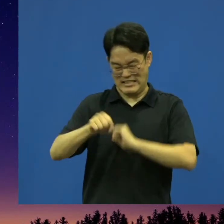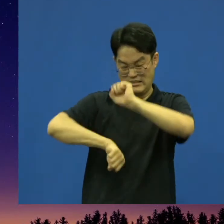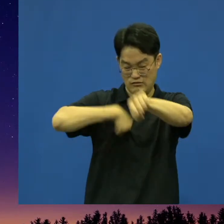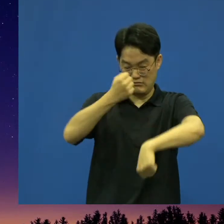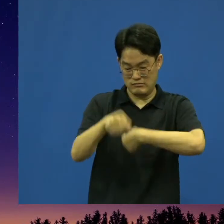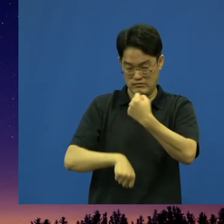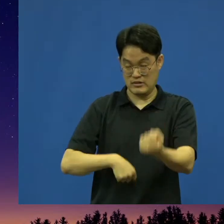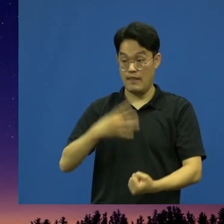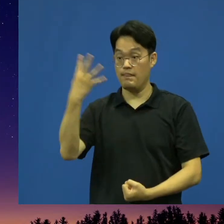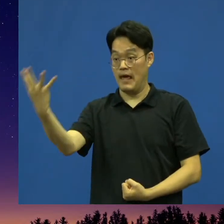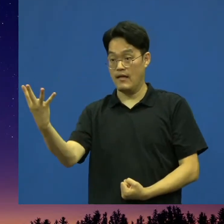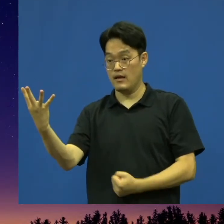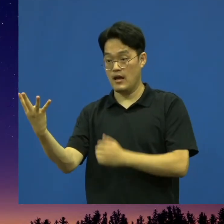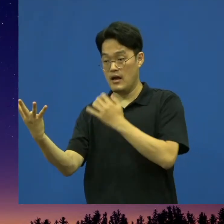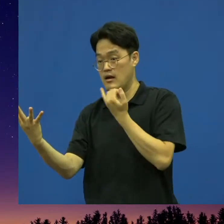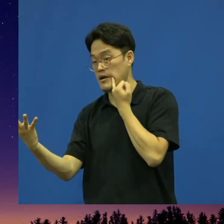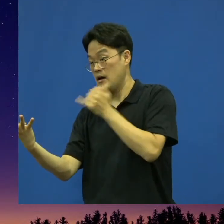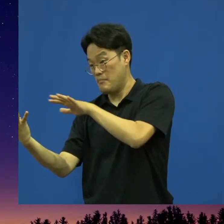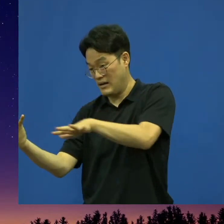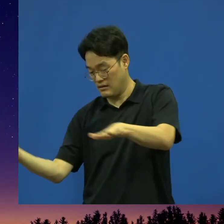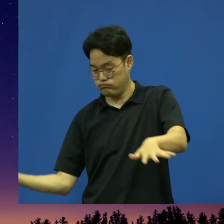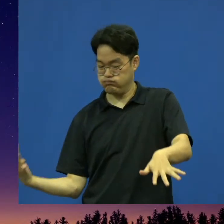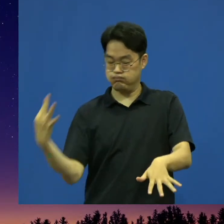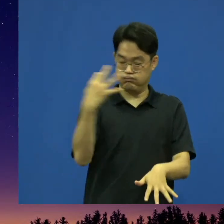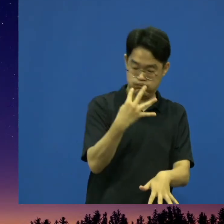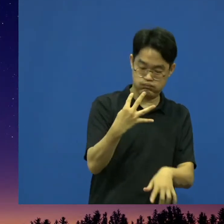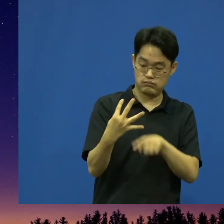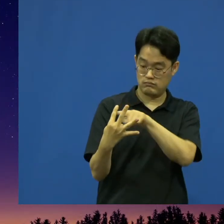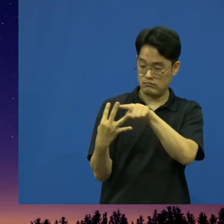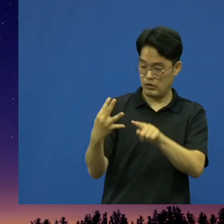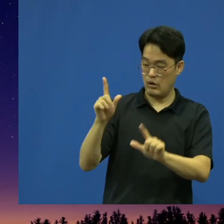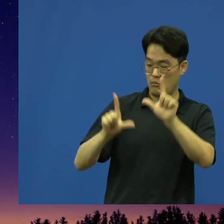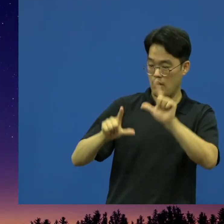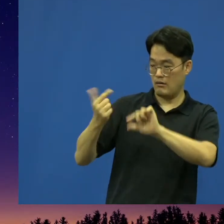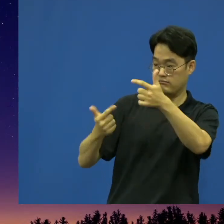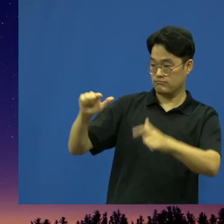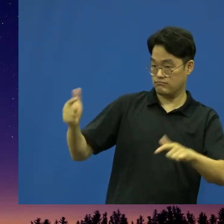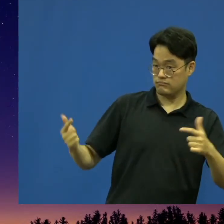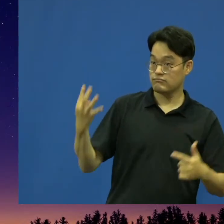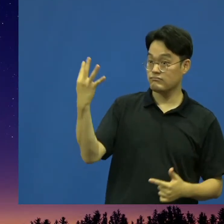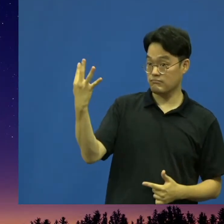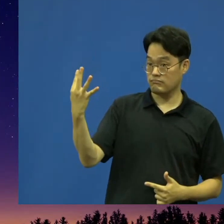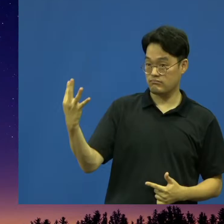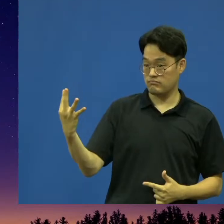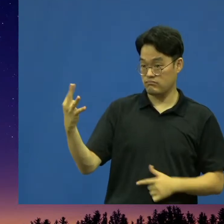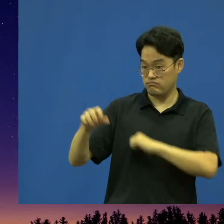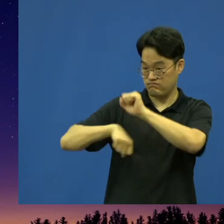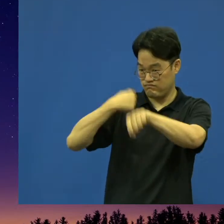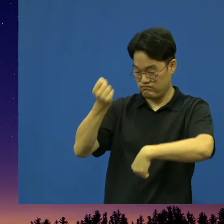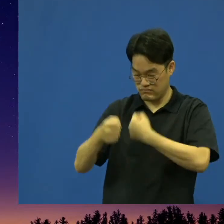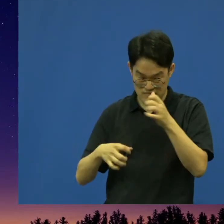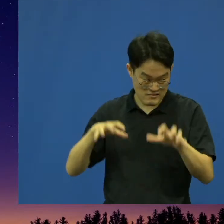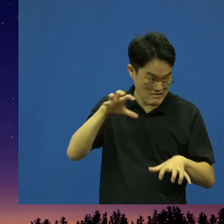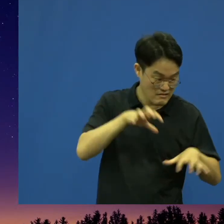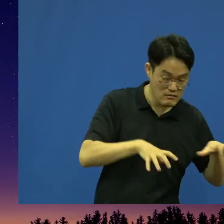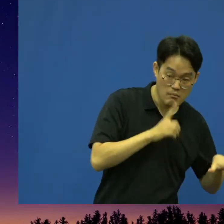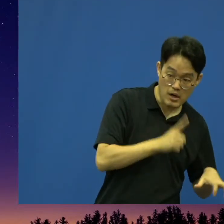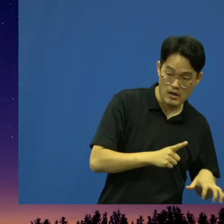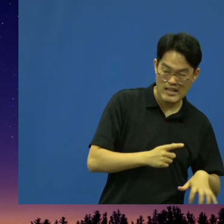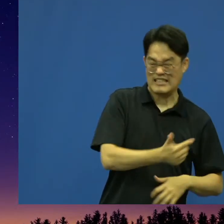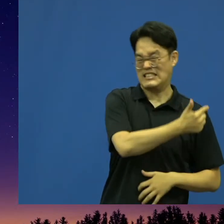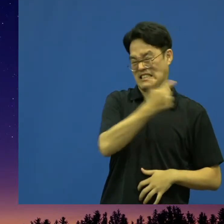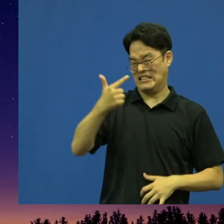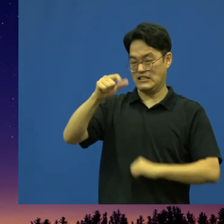그 모양이 각각 다르더라. 여러분, 첫 번째 환상은 큰